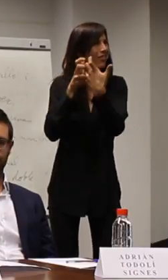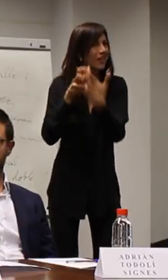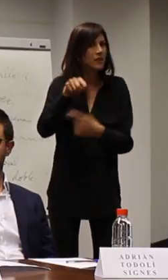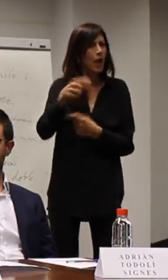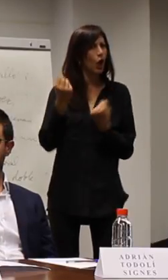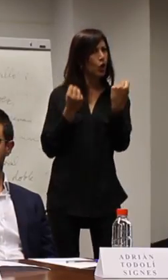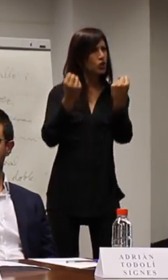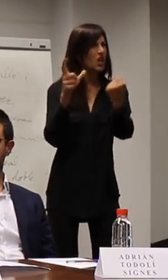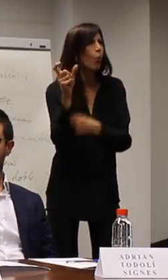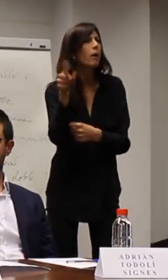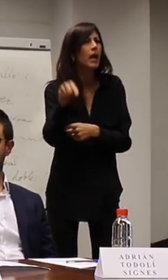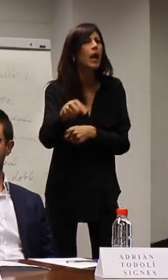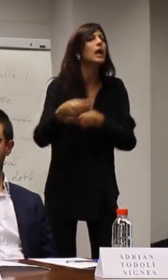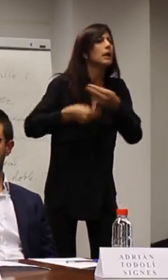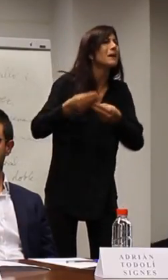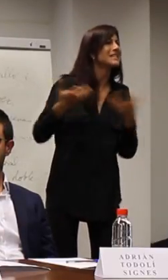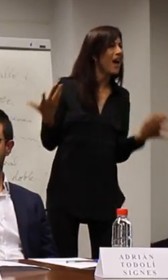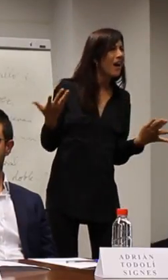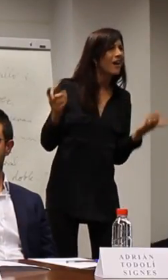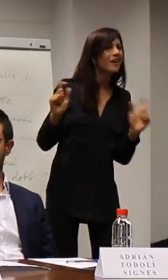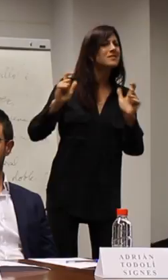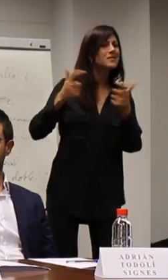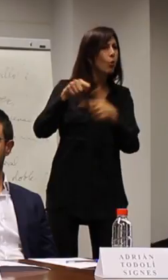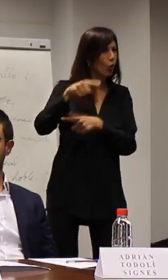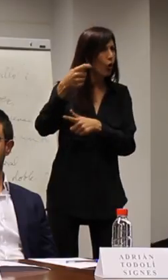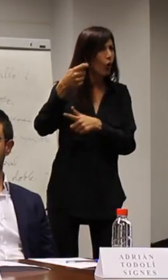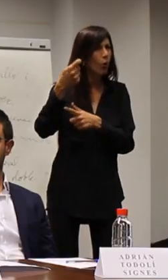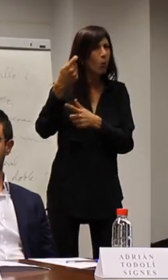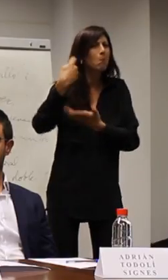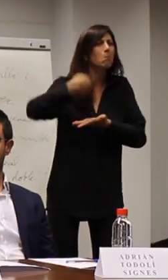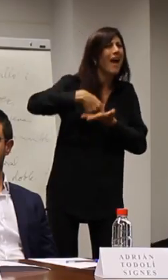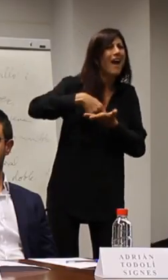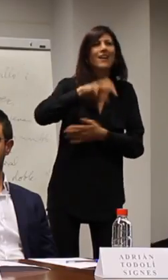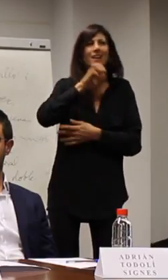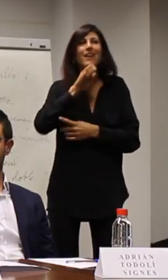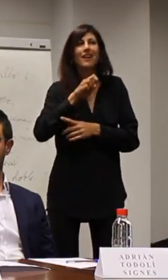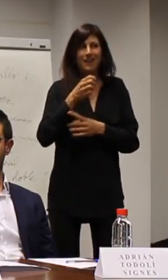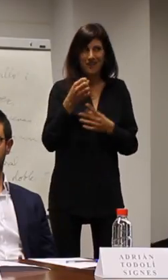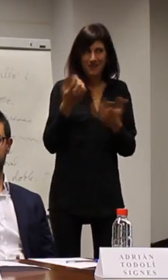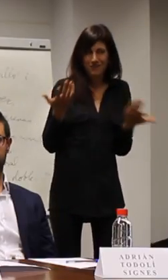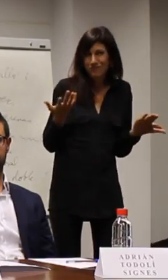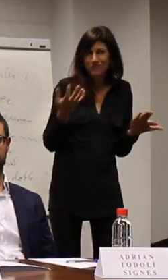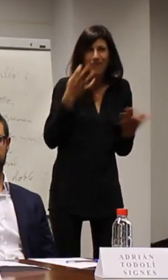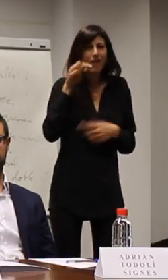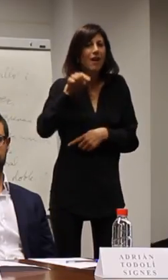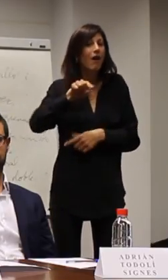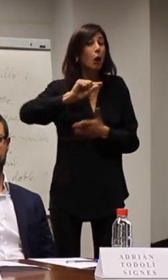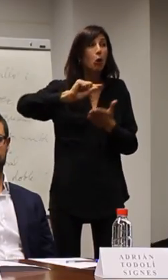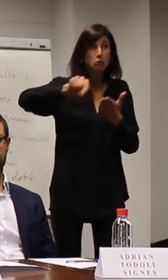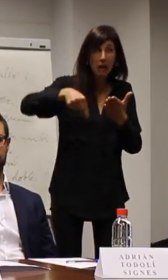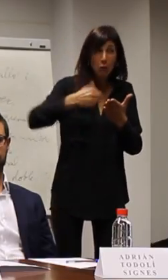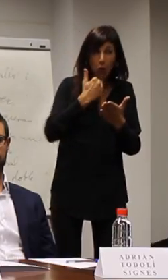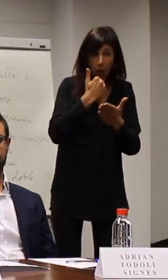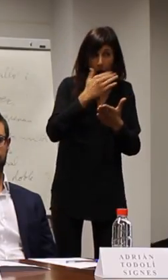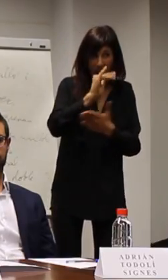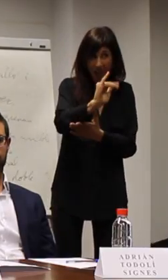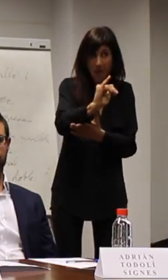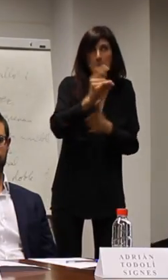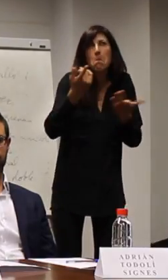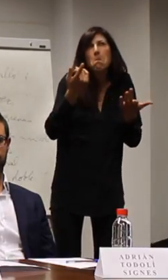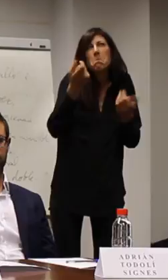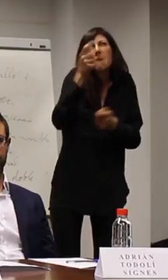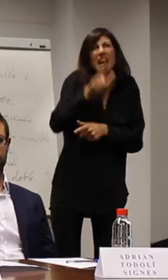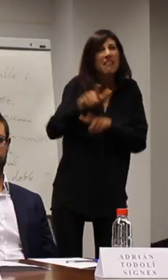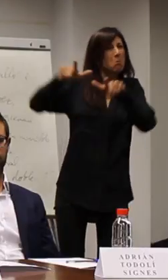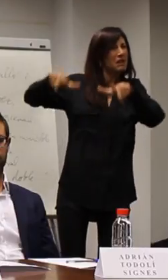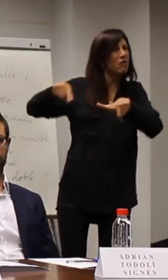¿quién paga? ¿El seguro del coche y a mí los daños y a quién reclamo? ¿Qué contratos hay? ¿Realmente se hacen contratos? Yo no. Parece que la plataforma hace un contrato. ¿Con quién